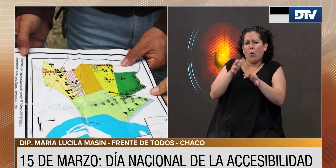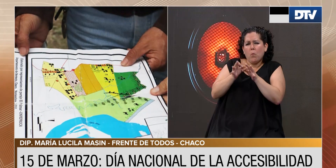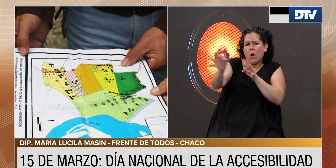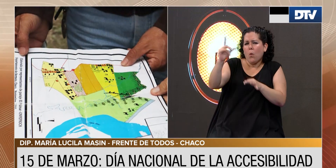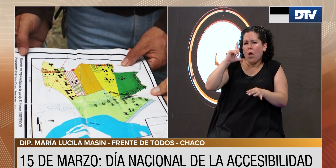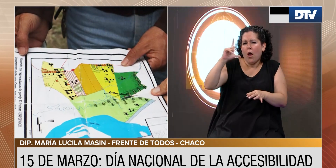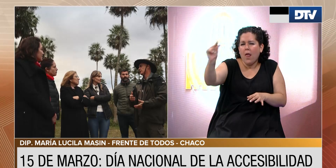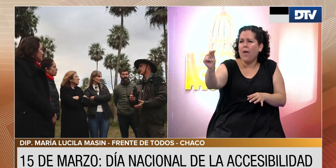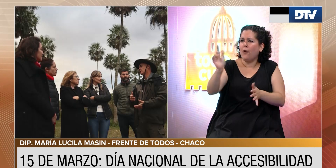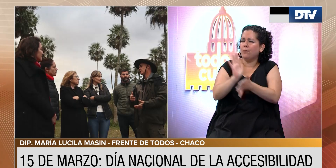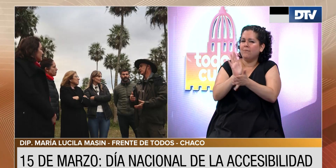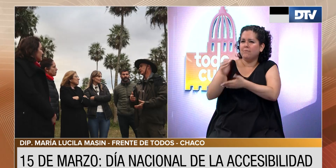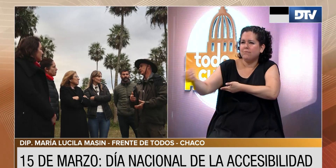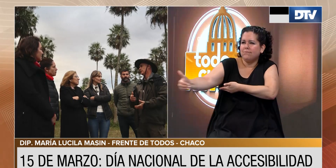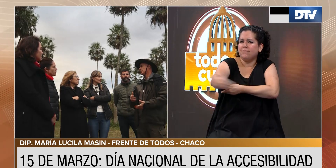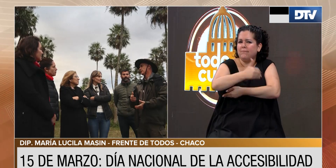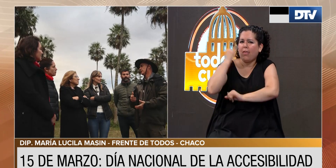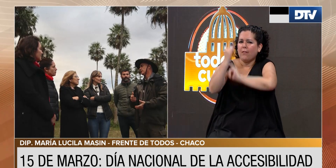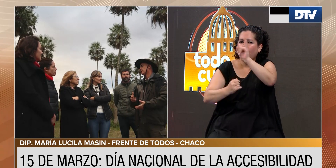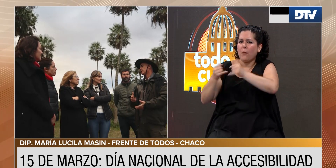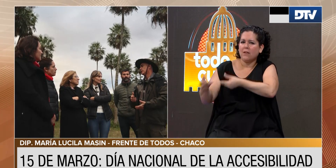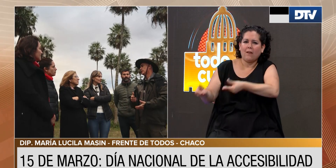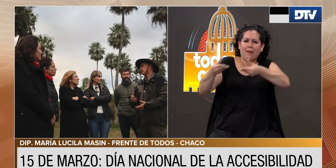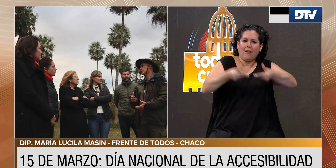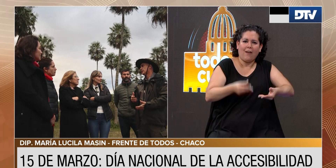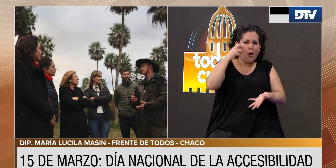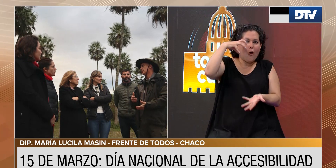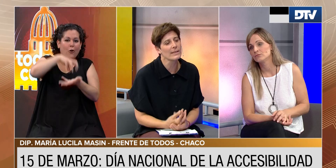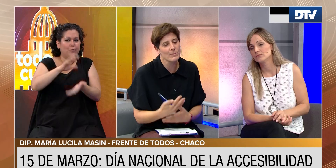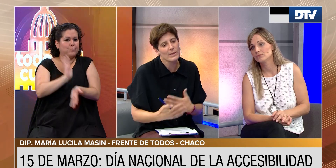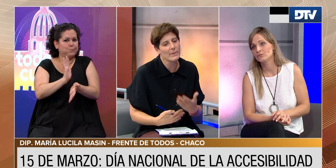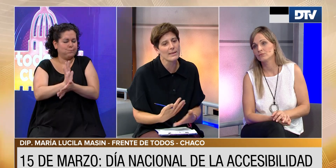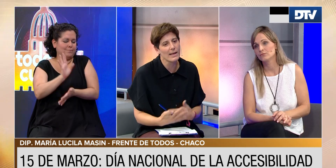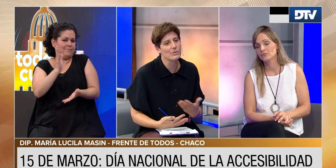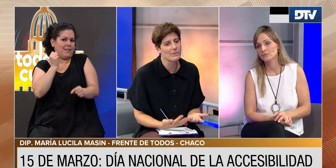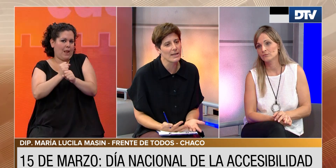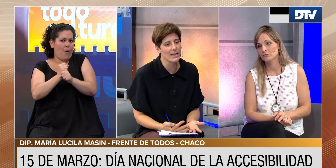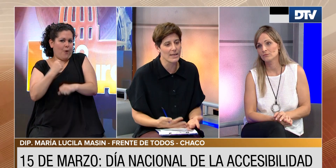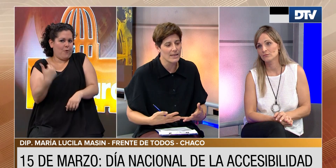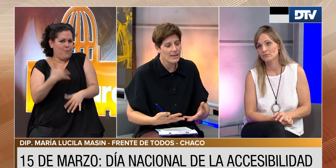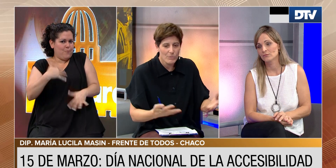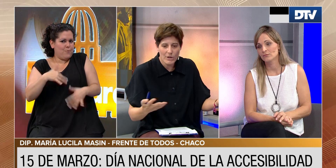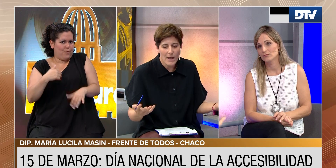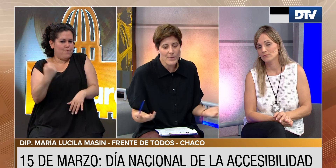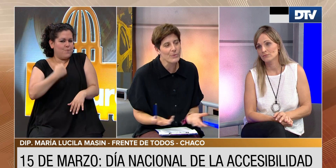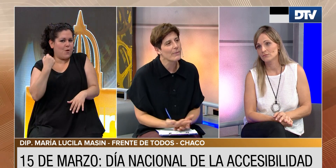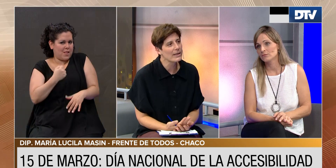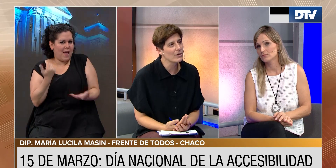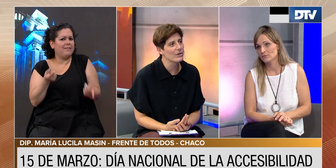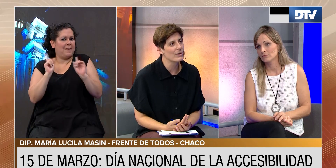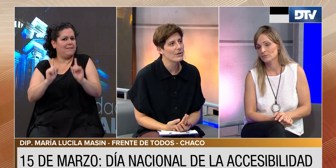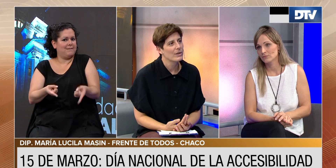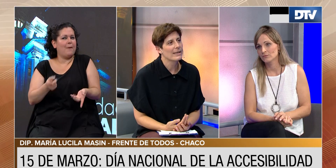física, geográfica, en un punto hasta acá, genera un trabajo importante, pero también da la posibilidad de, bueno, abrir